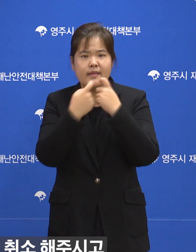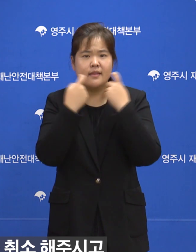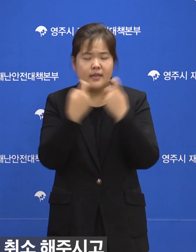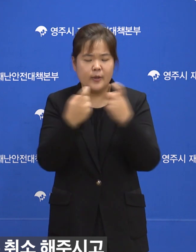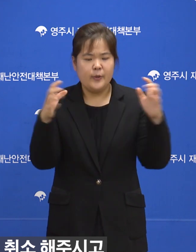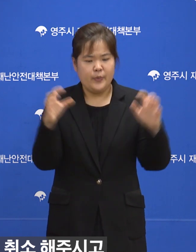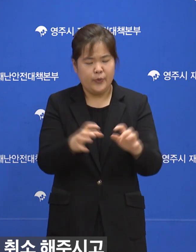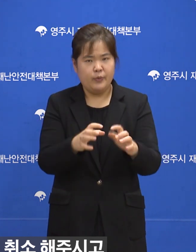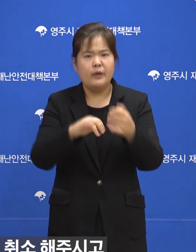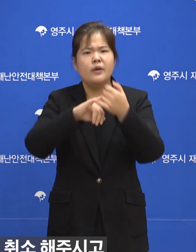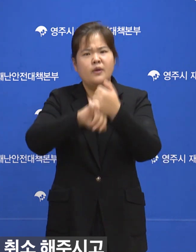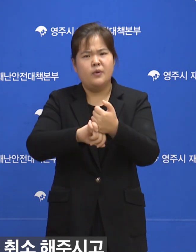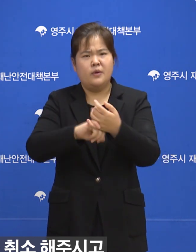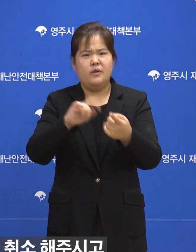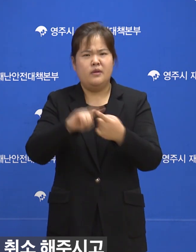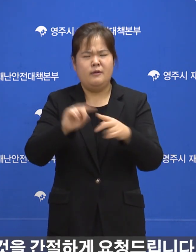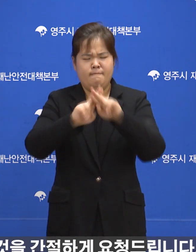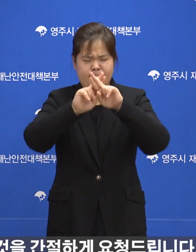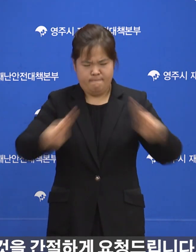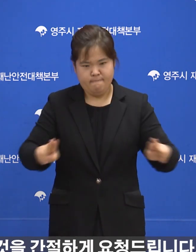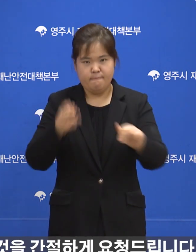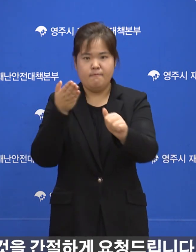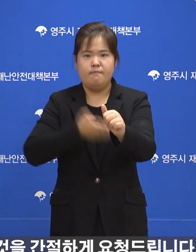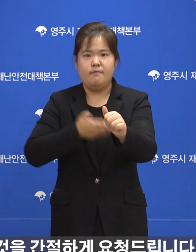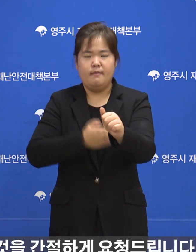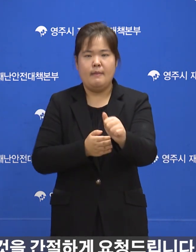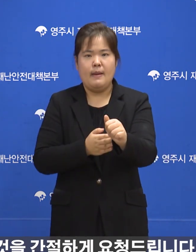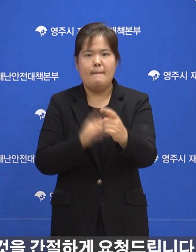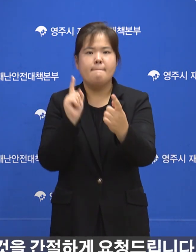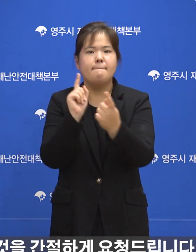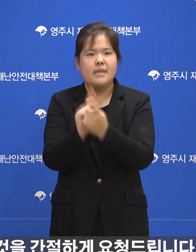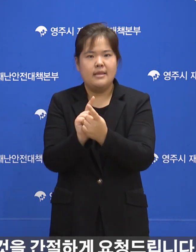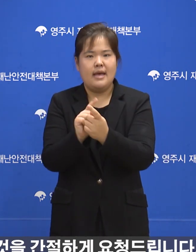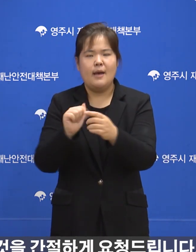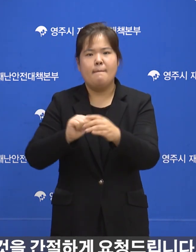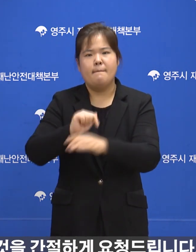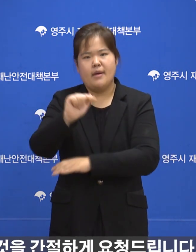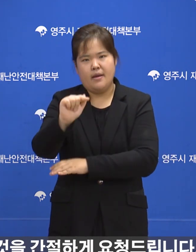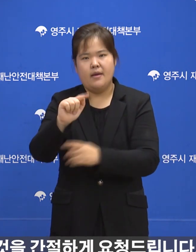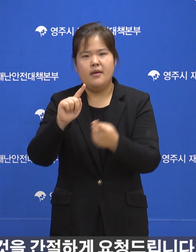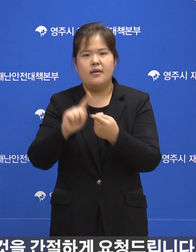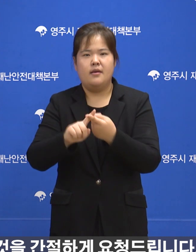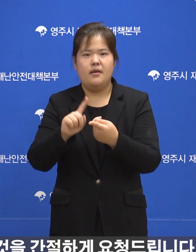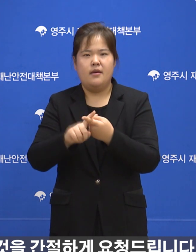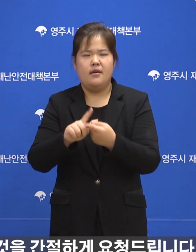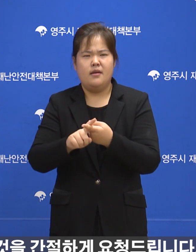모임 약속은 모두 취소해 주시고 만남과 외출을 당분간 자제해 주실